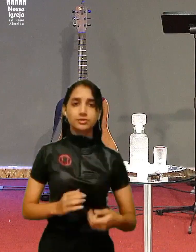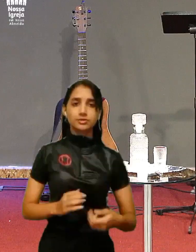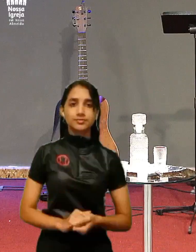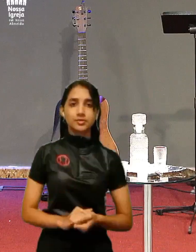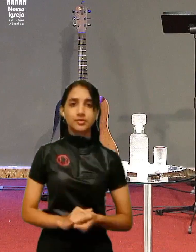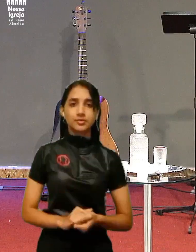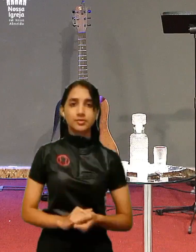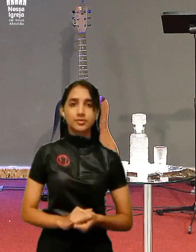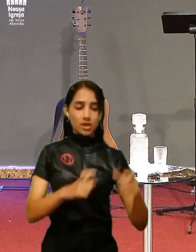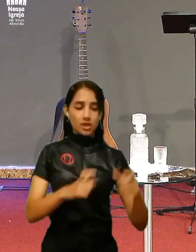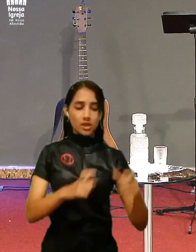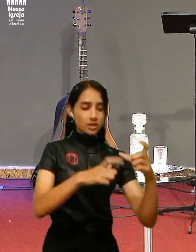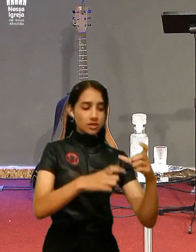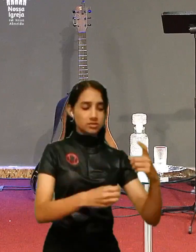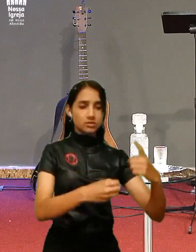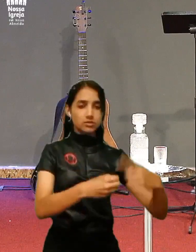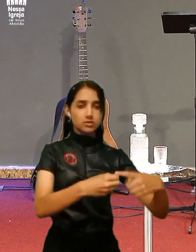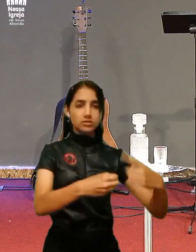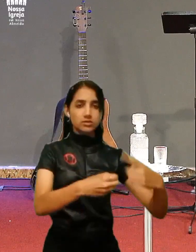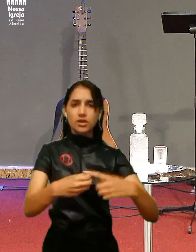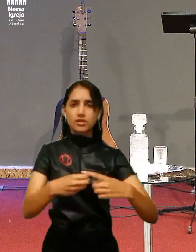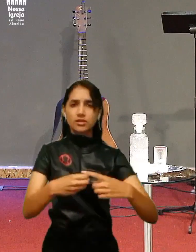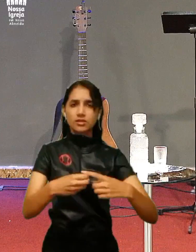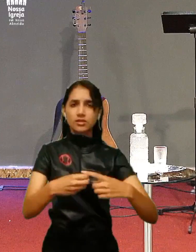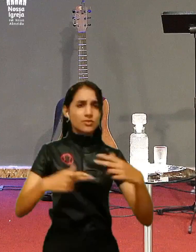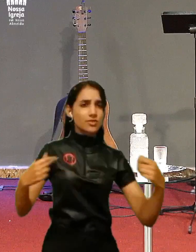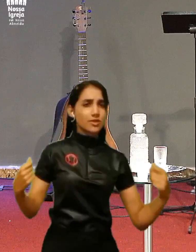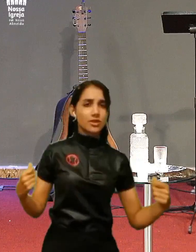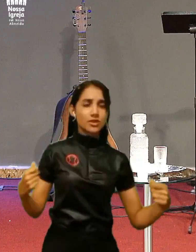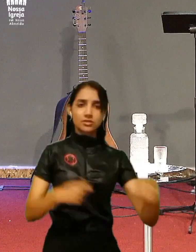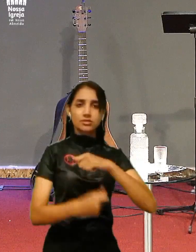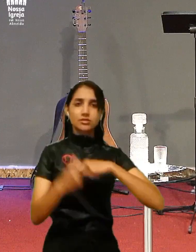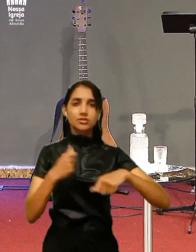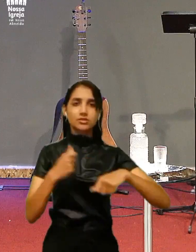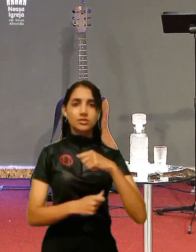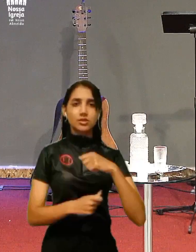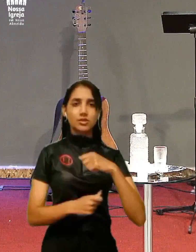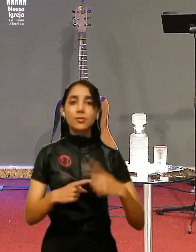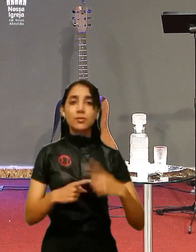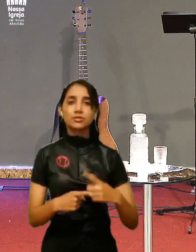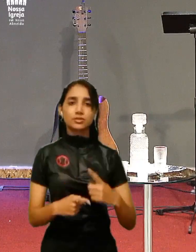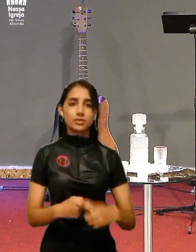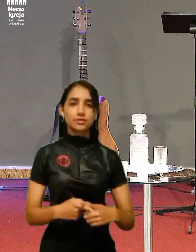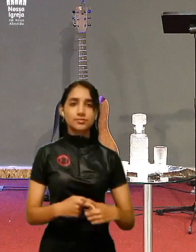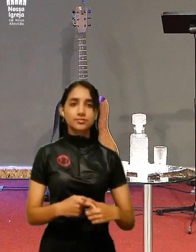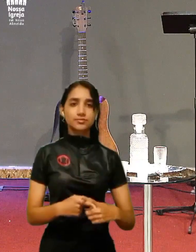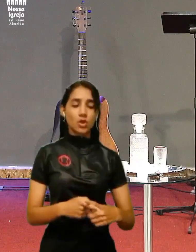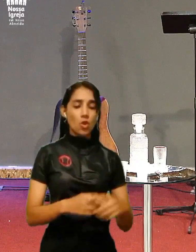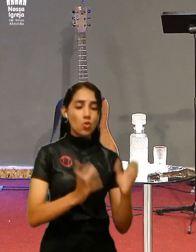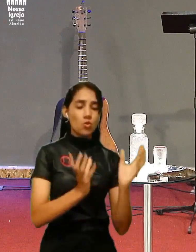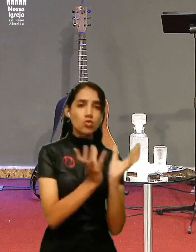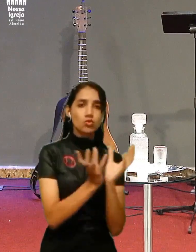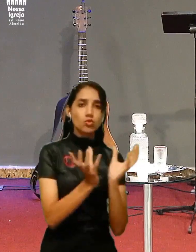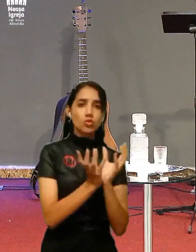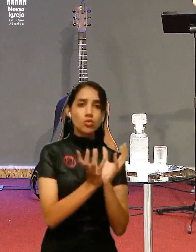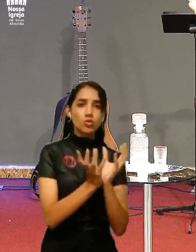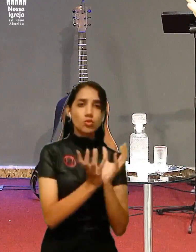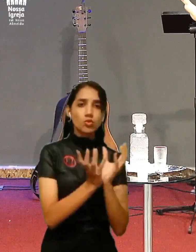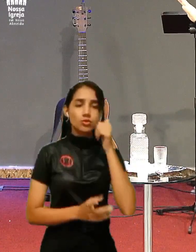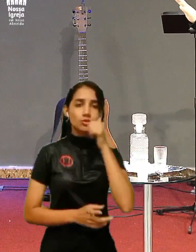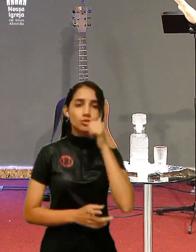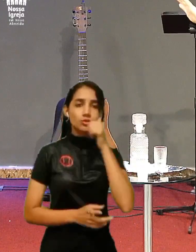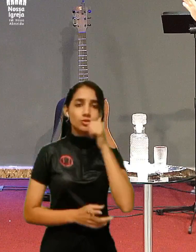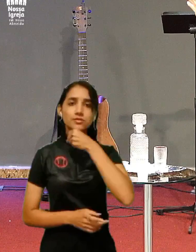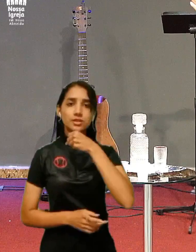cidades. De onde veio tudo isso? Existia um grupo de senhorinhas dentro dos celeiros na